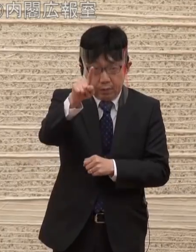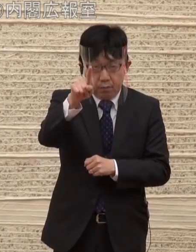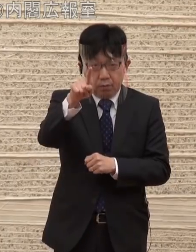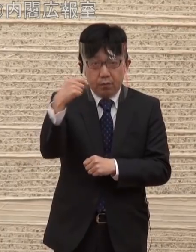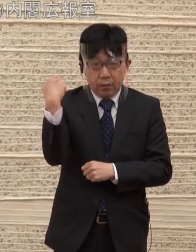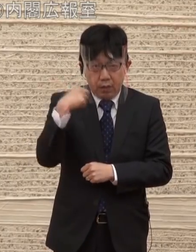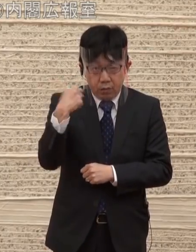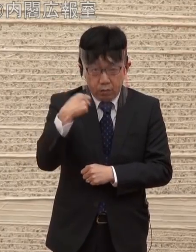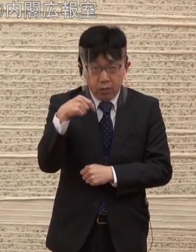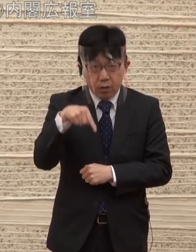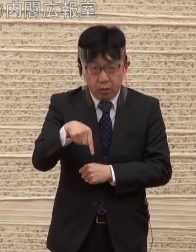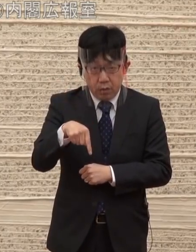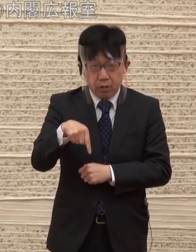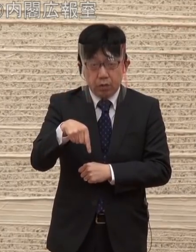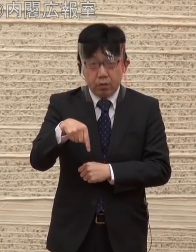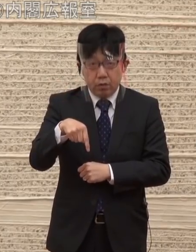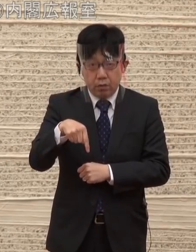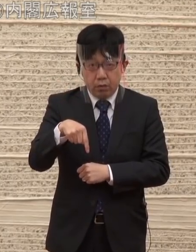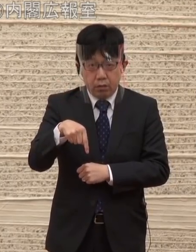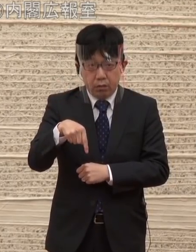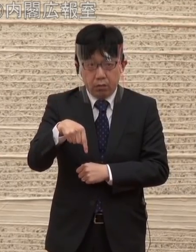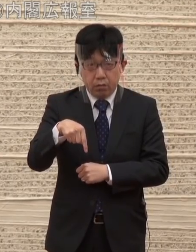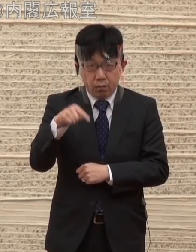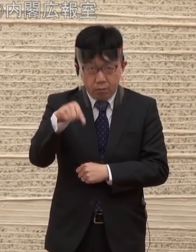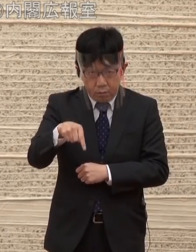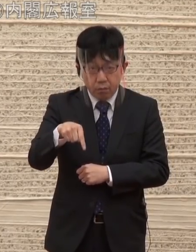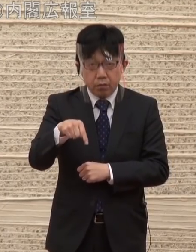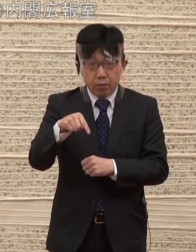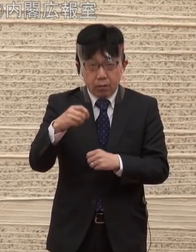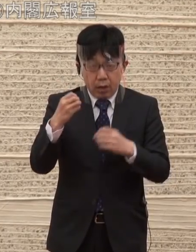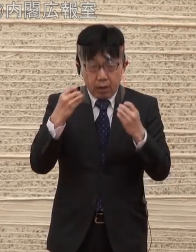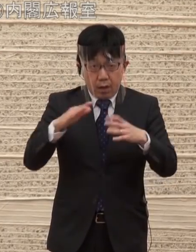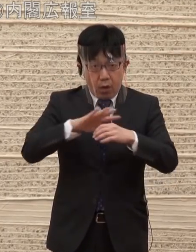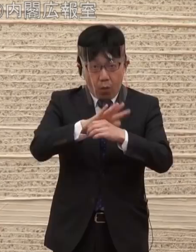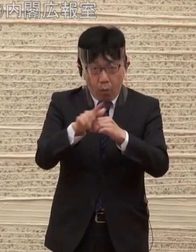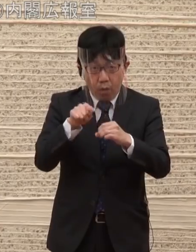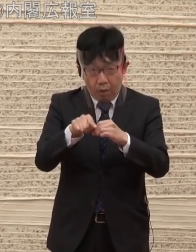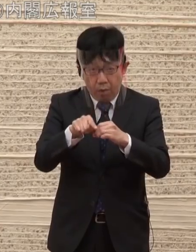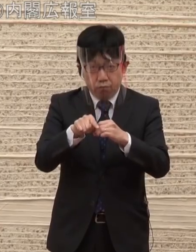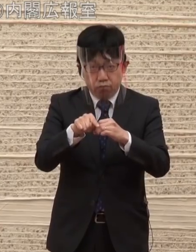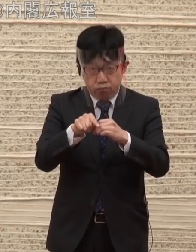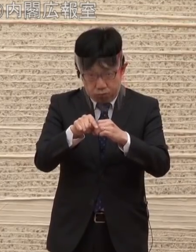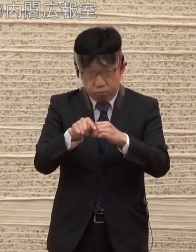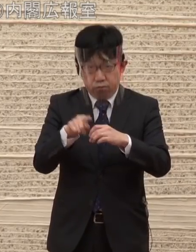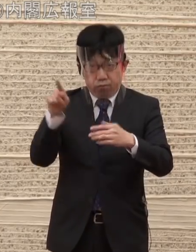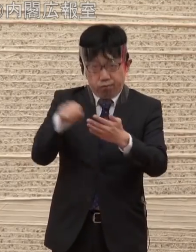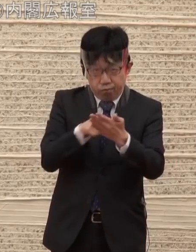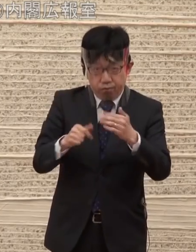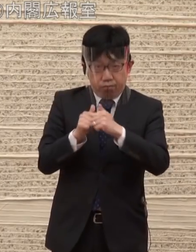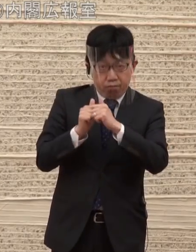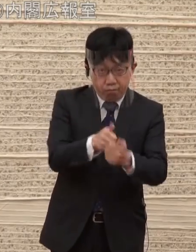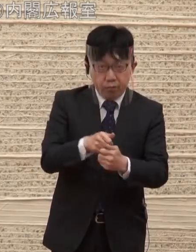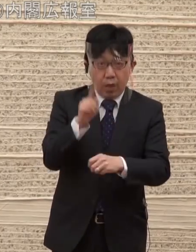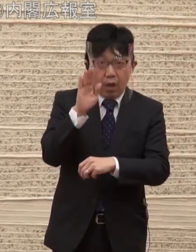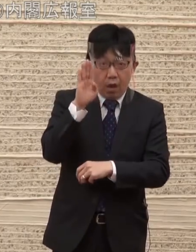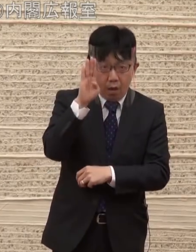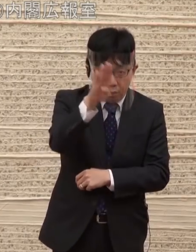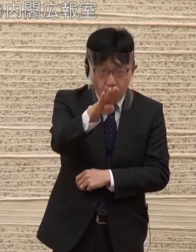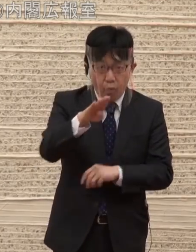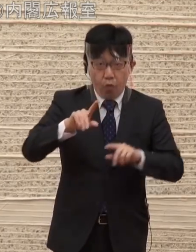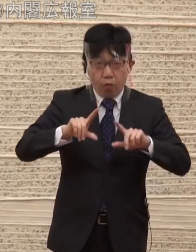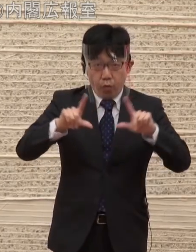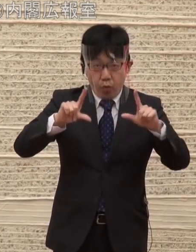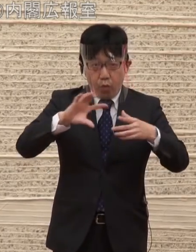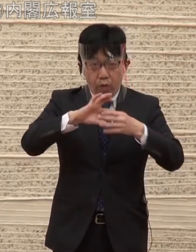ウイルス感染症にですね完全に打ち勝った証しとして完全な形で東京大会を開催